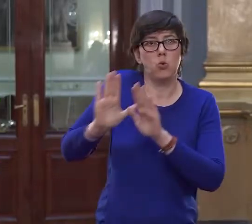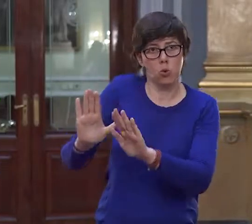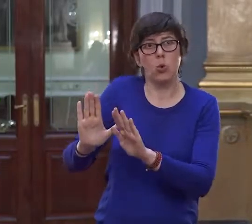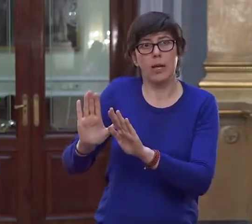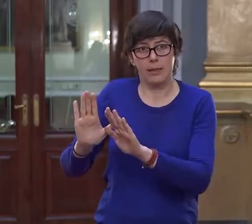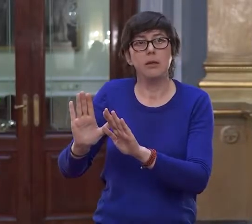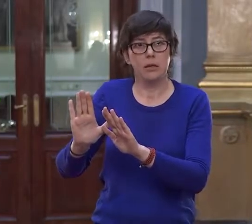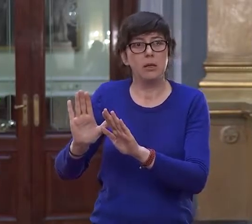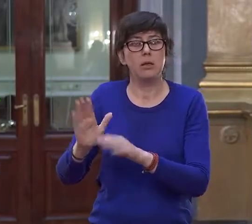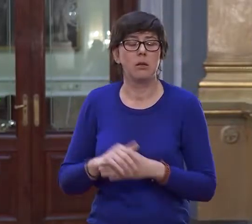sus vergüenzas.